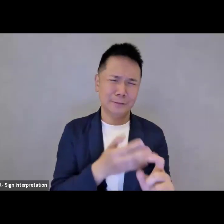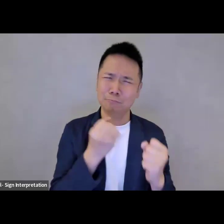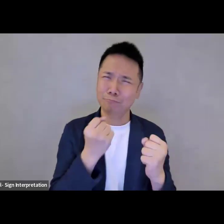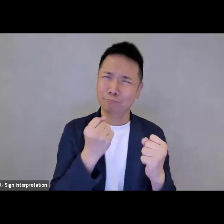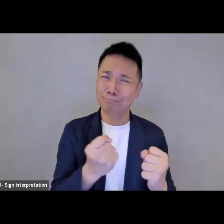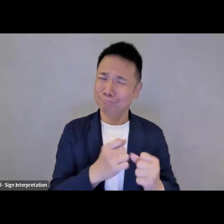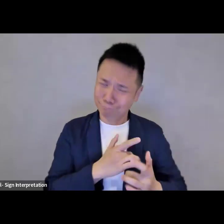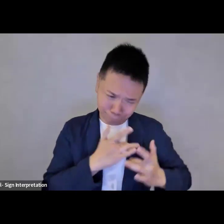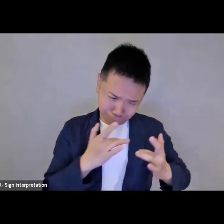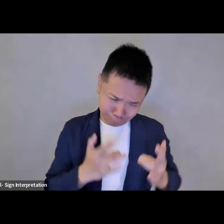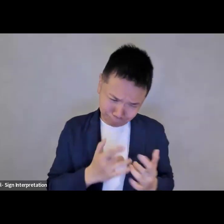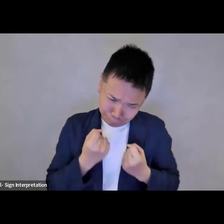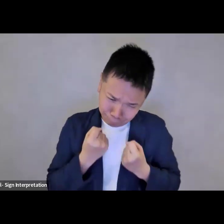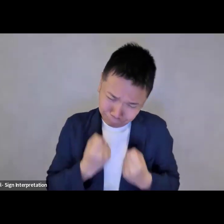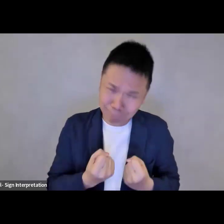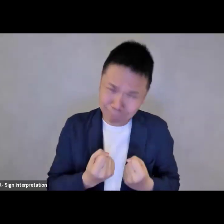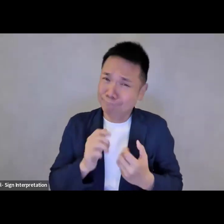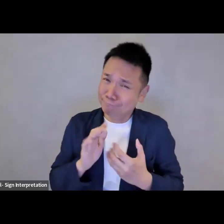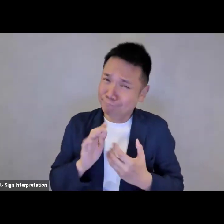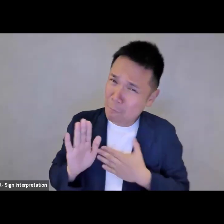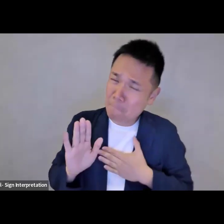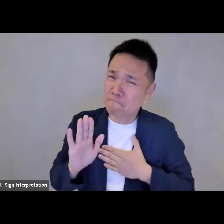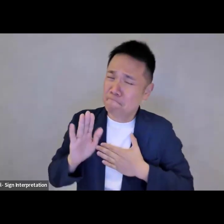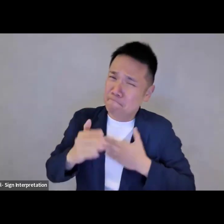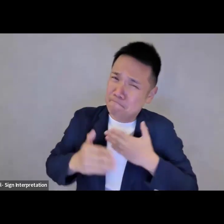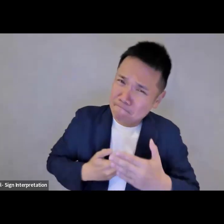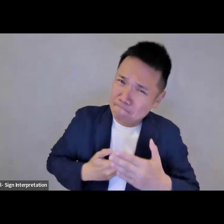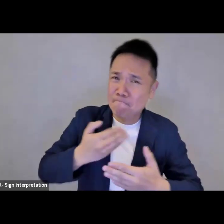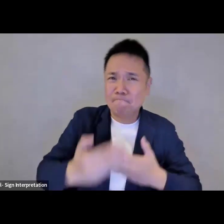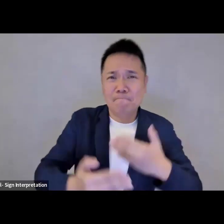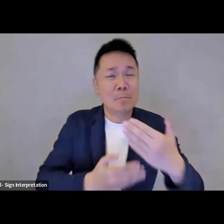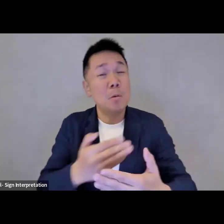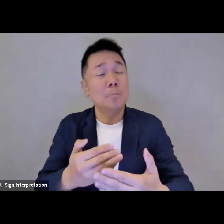我在2010年认识 Bhargavi 博士，